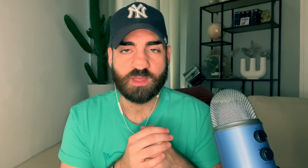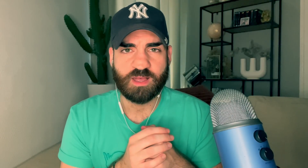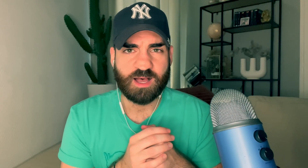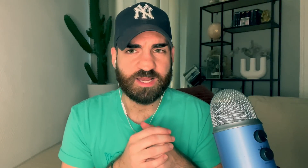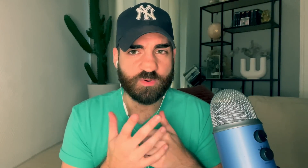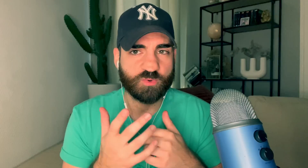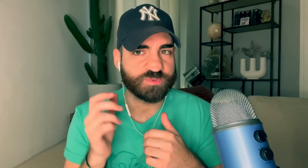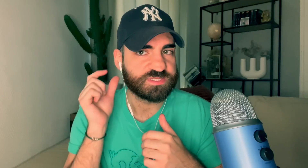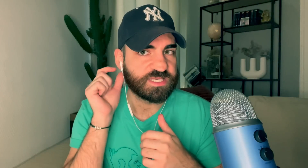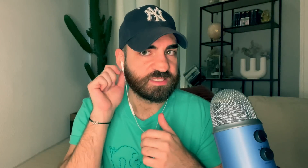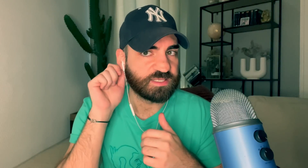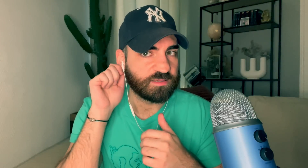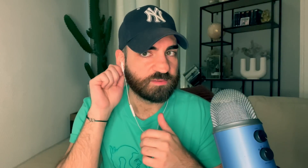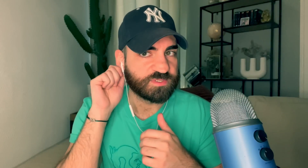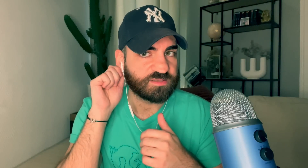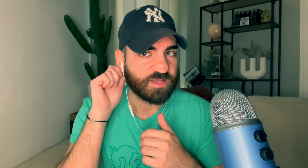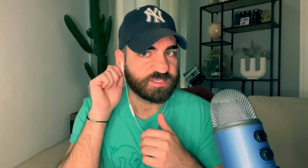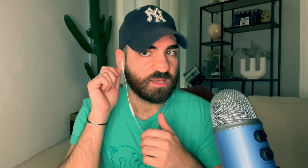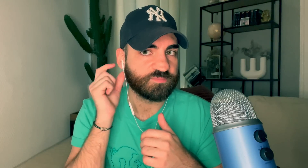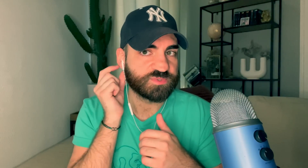À l'époque, on disait gay de cette manière, puisque,